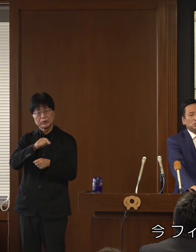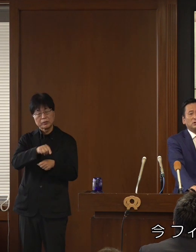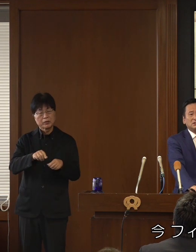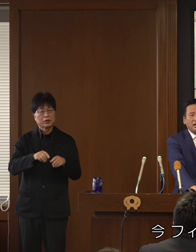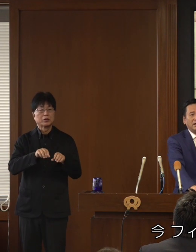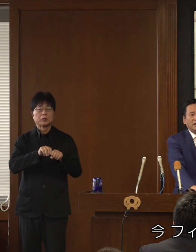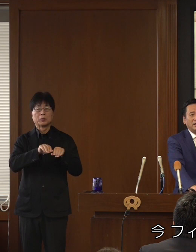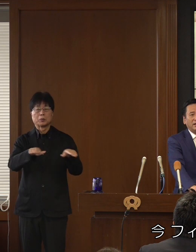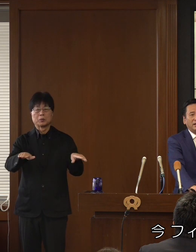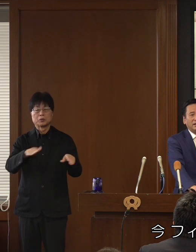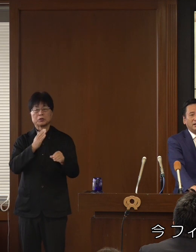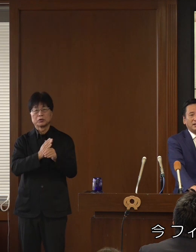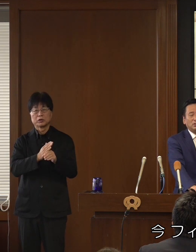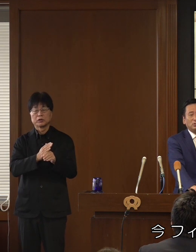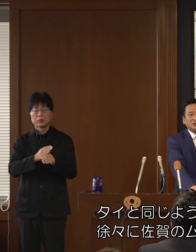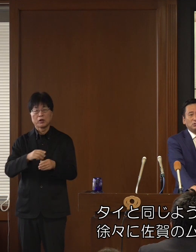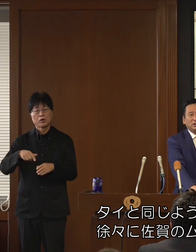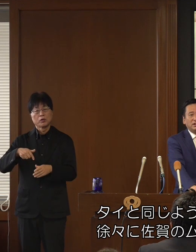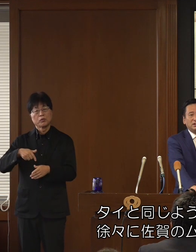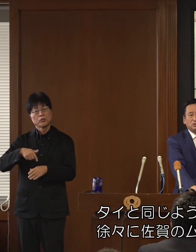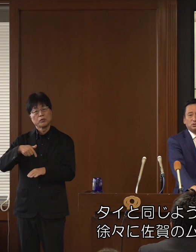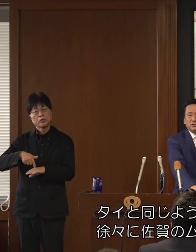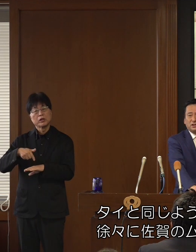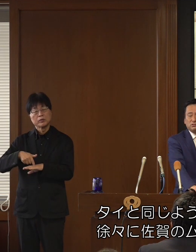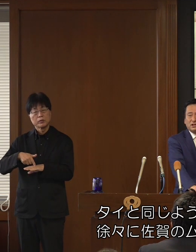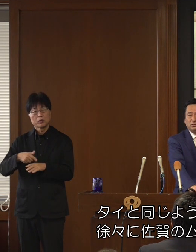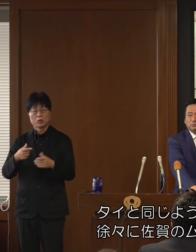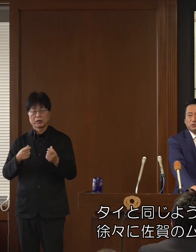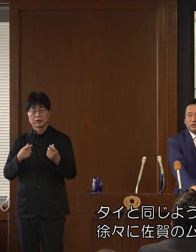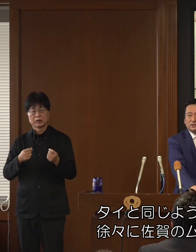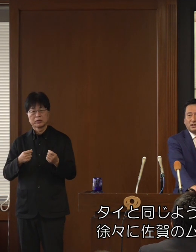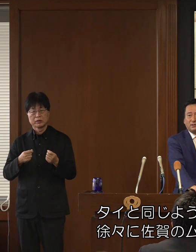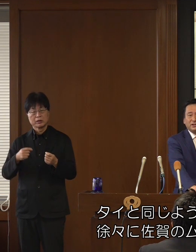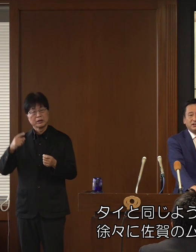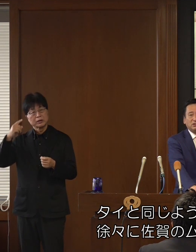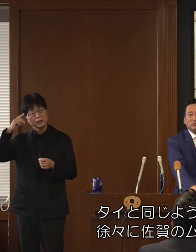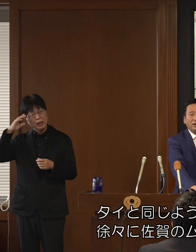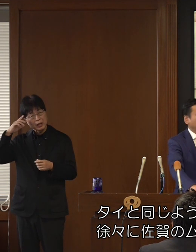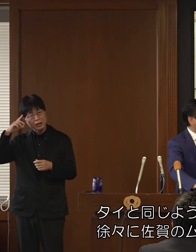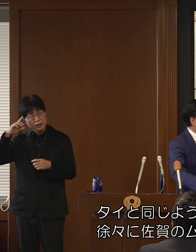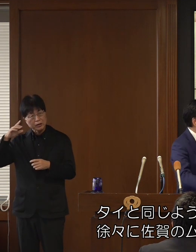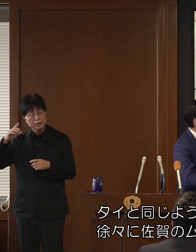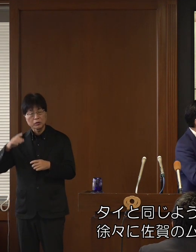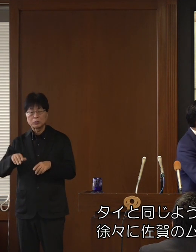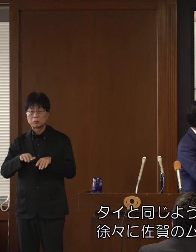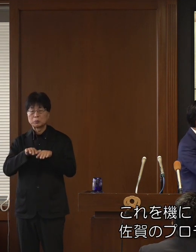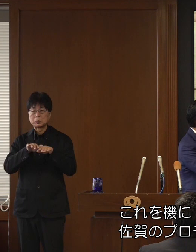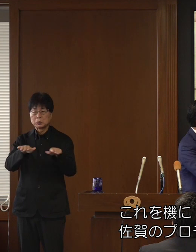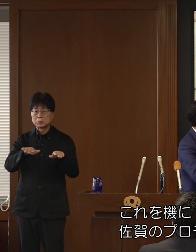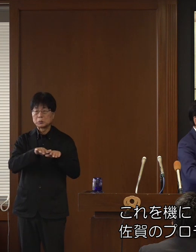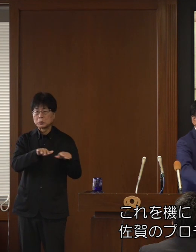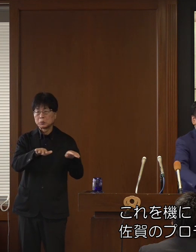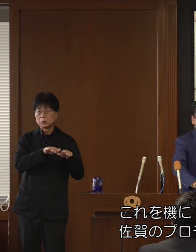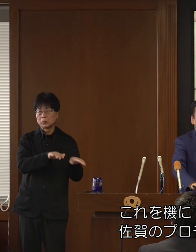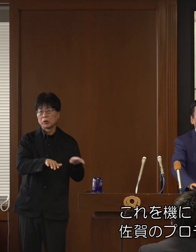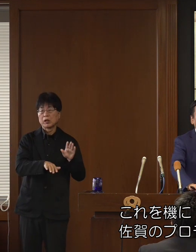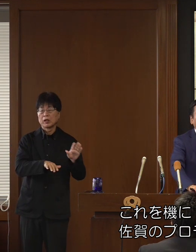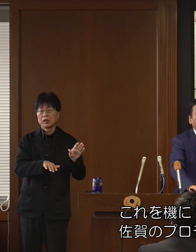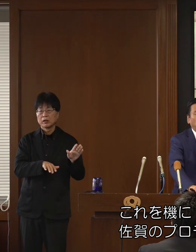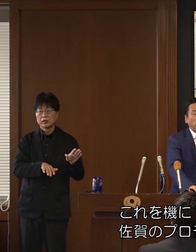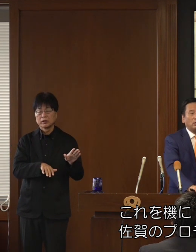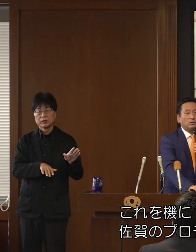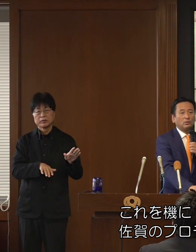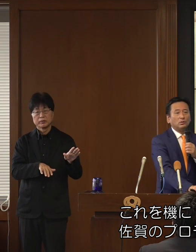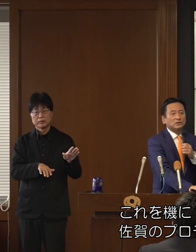フィリピンもそうですね、タイと同じように徐々に佐賀のムードが高まってきているので、まあ、この日にマレーシアの方で